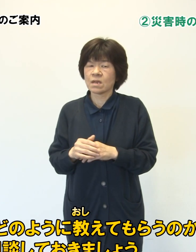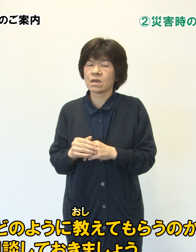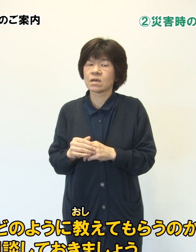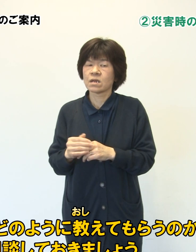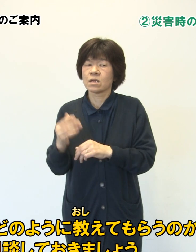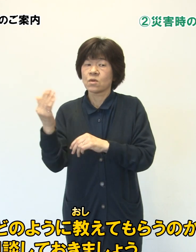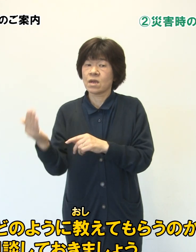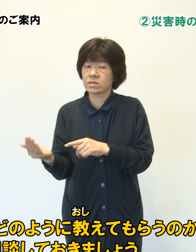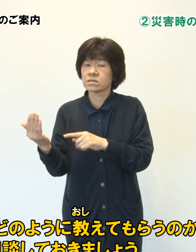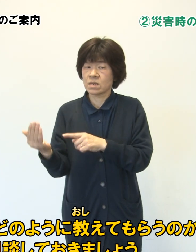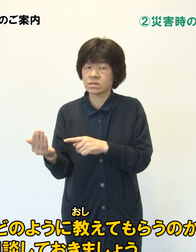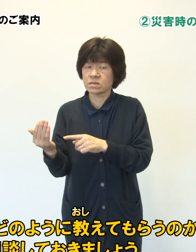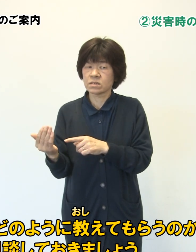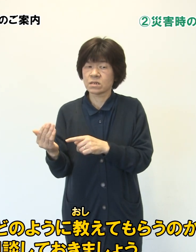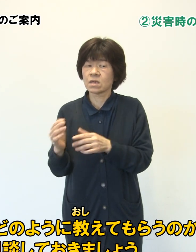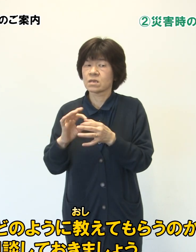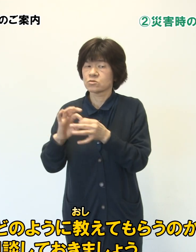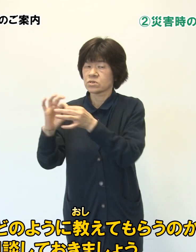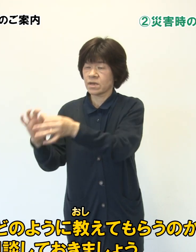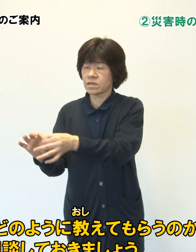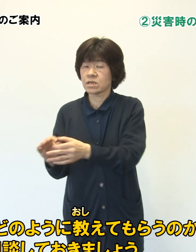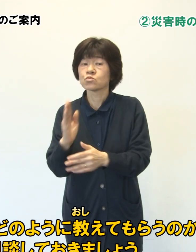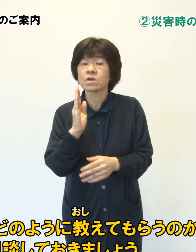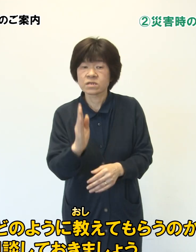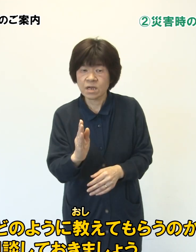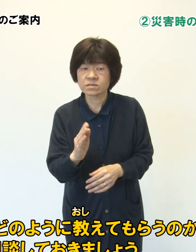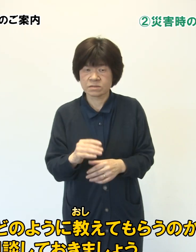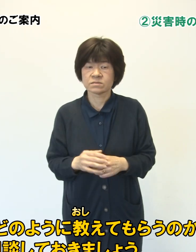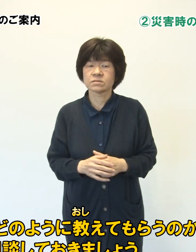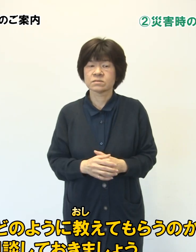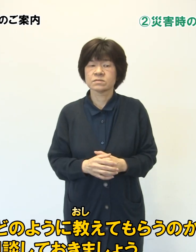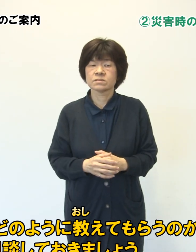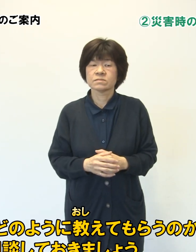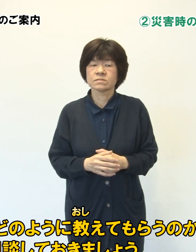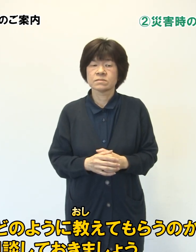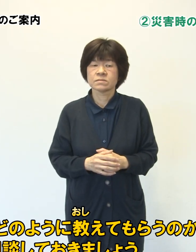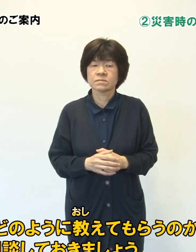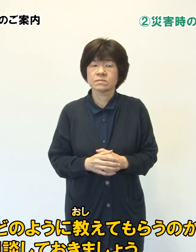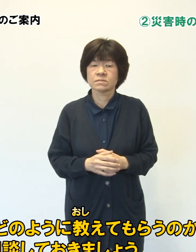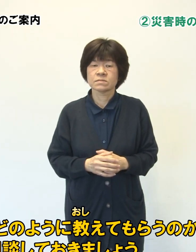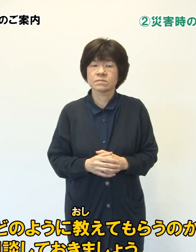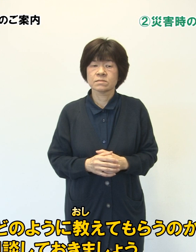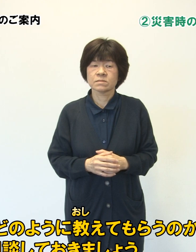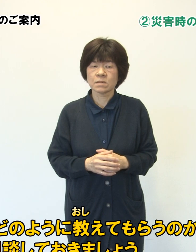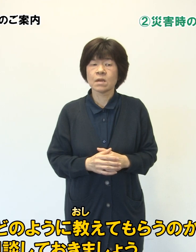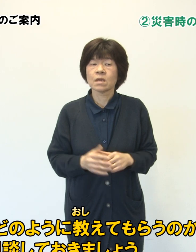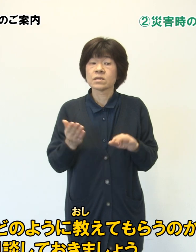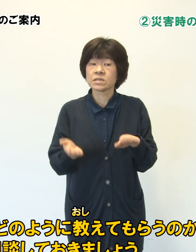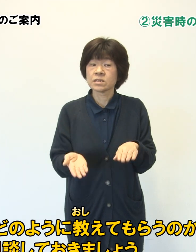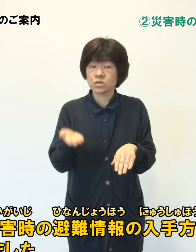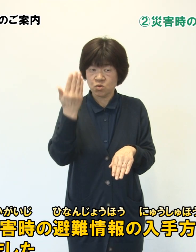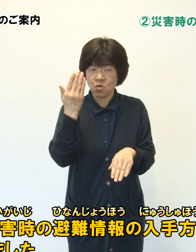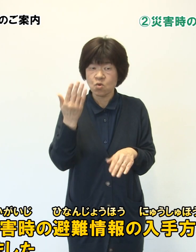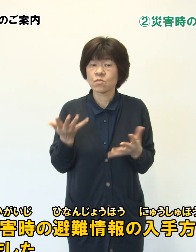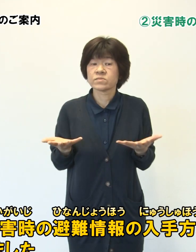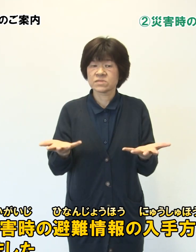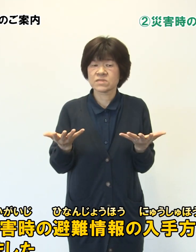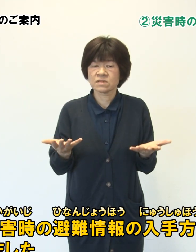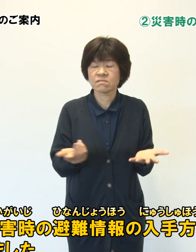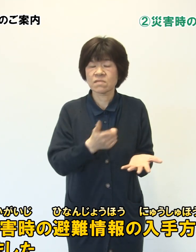その際、どのように教えてもらうのかについても事前に相談しておきましょう。以上、災